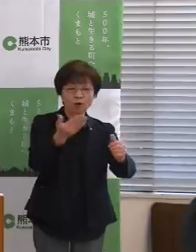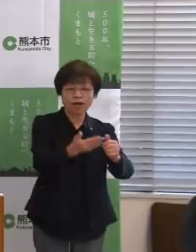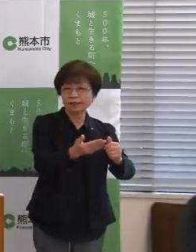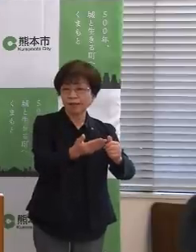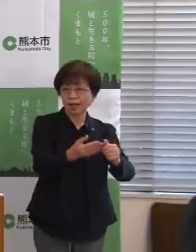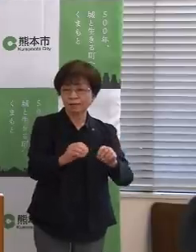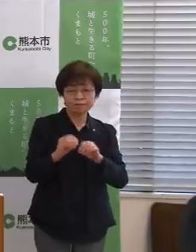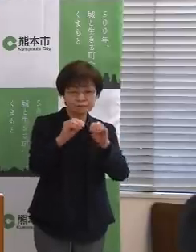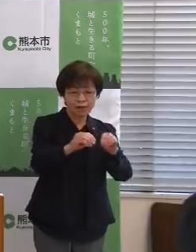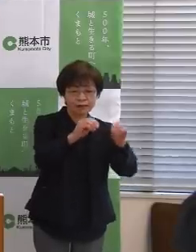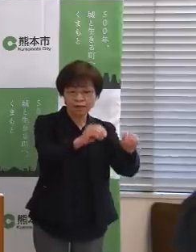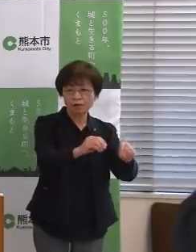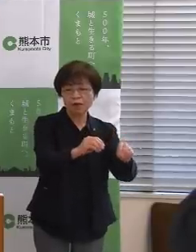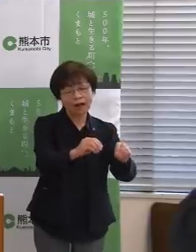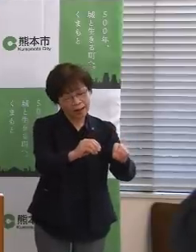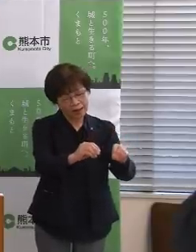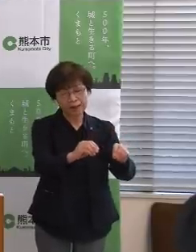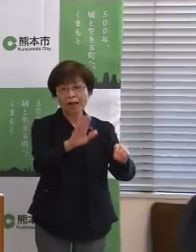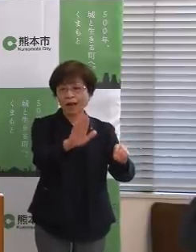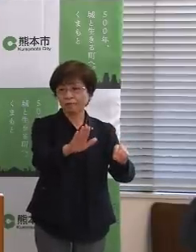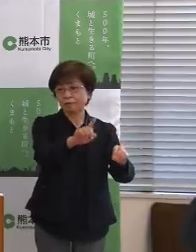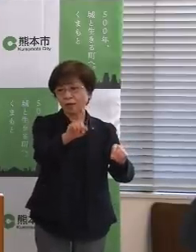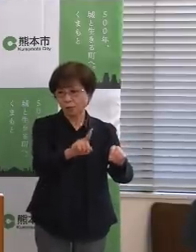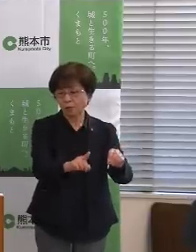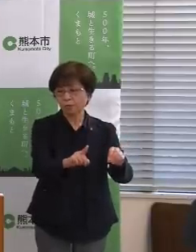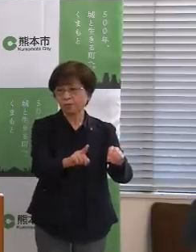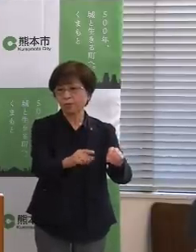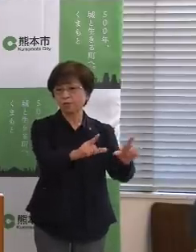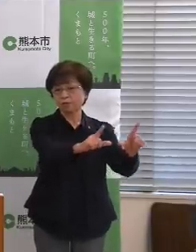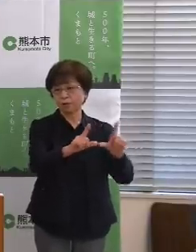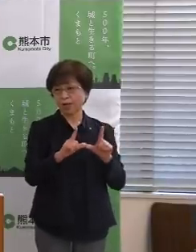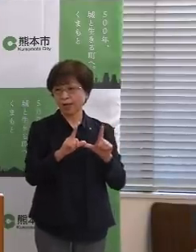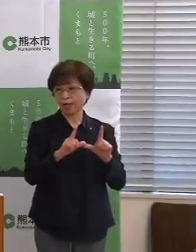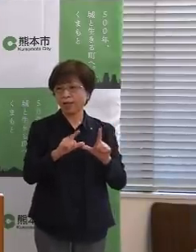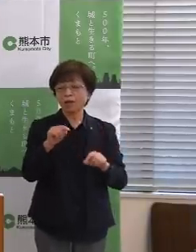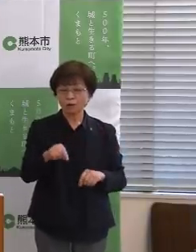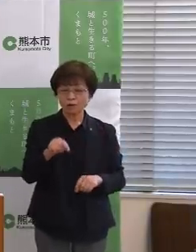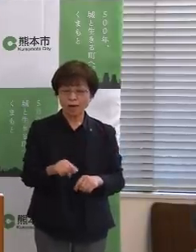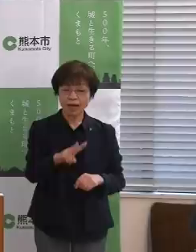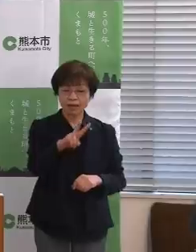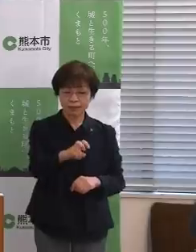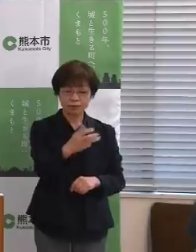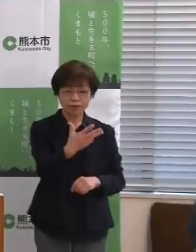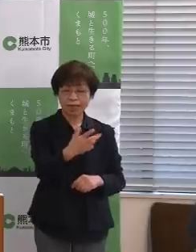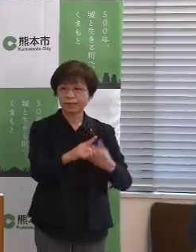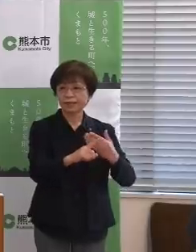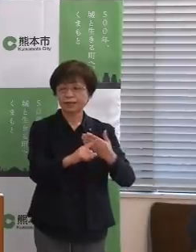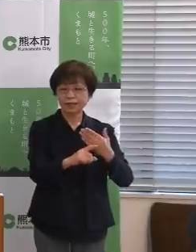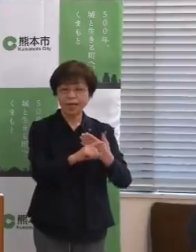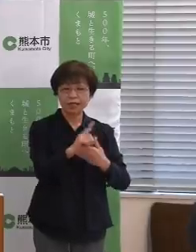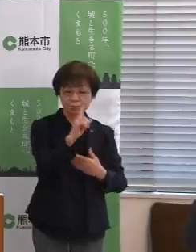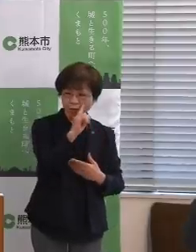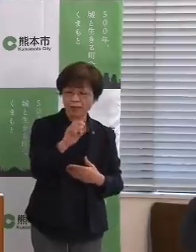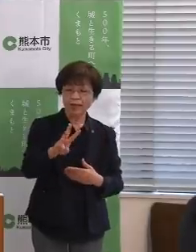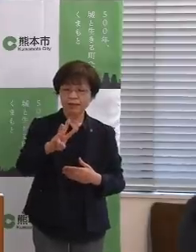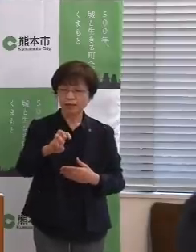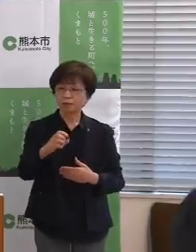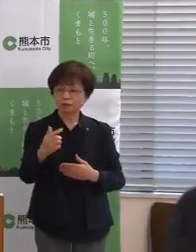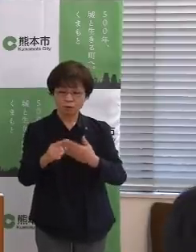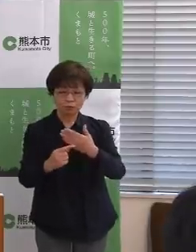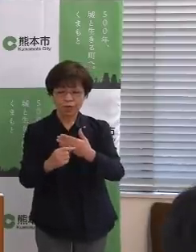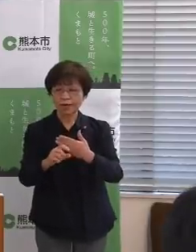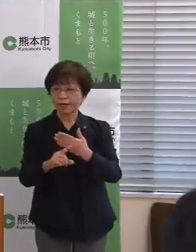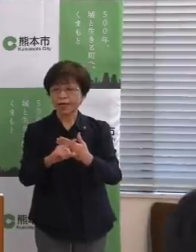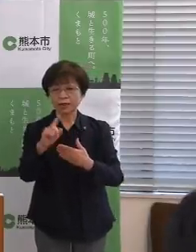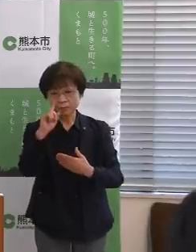ないということでありましたので、まあ、その点でこれは28例目32例目の何らかのこ